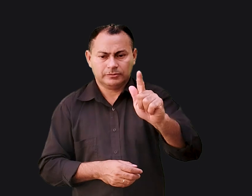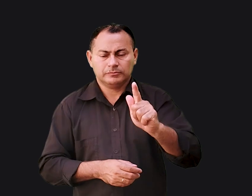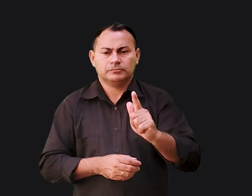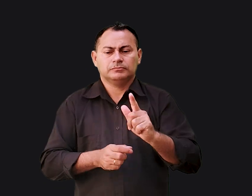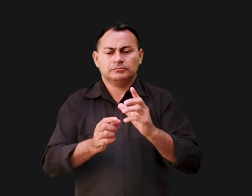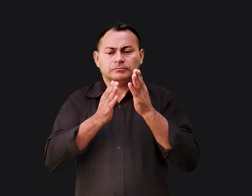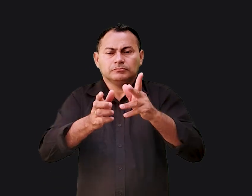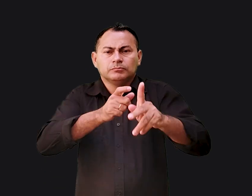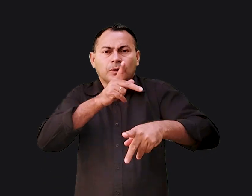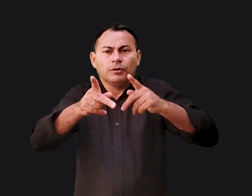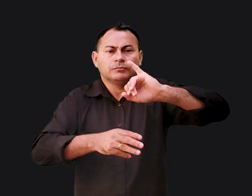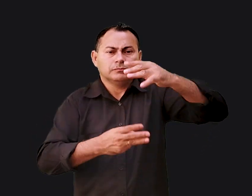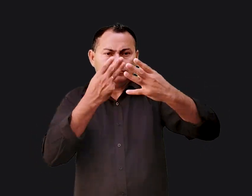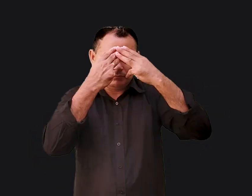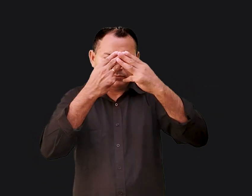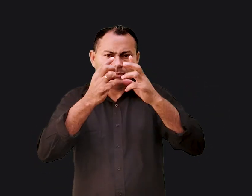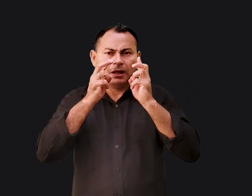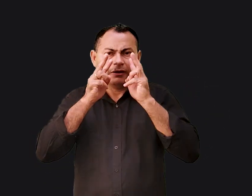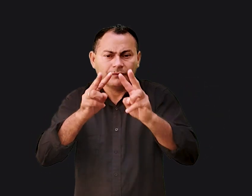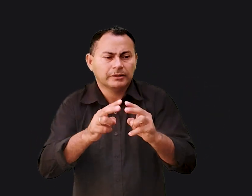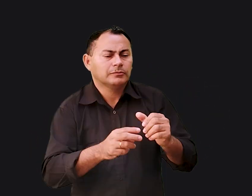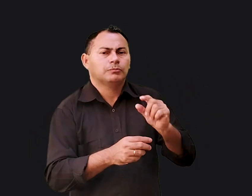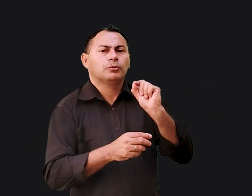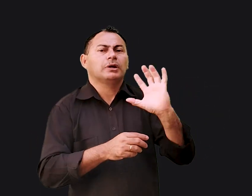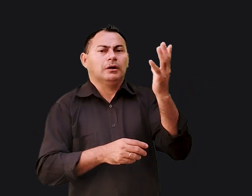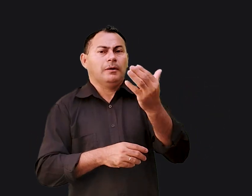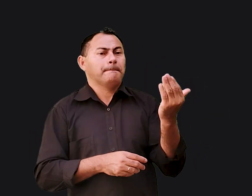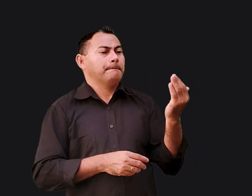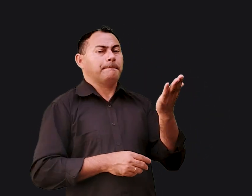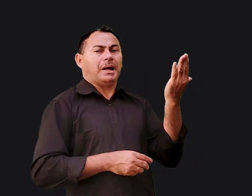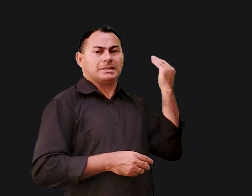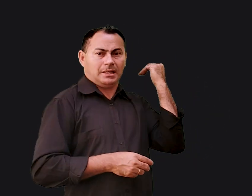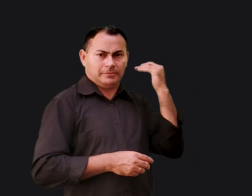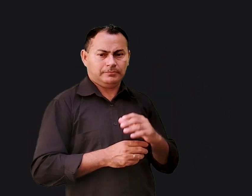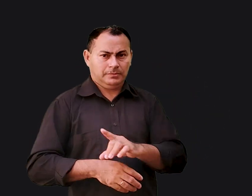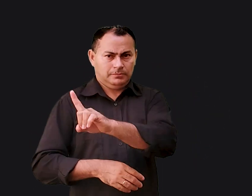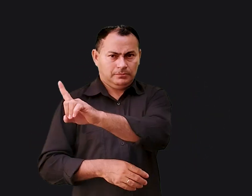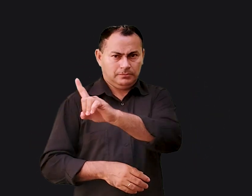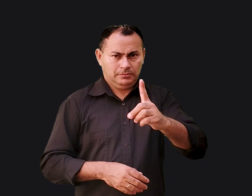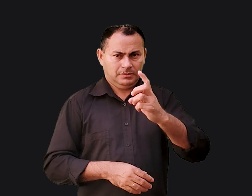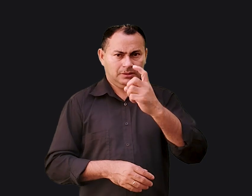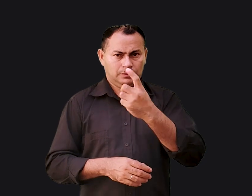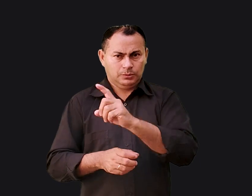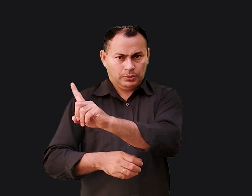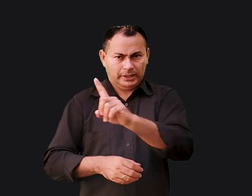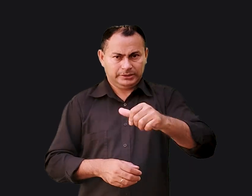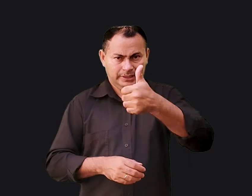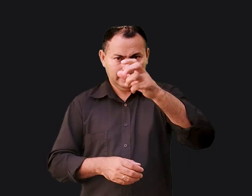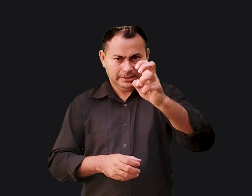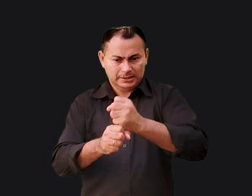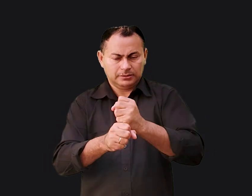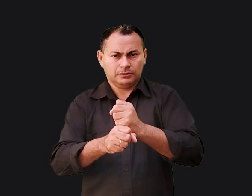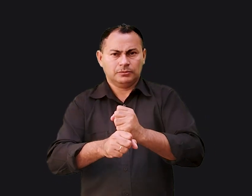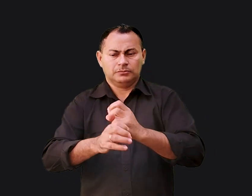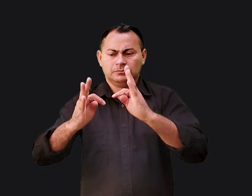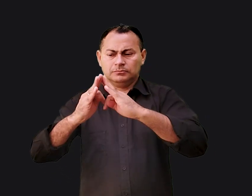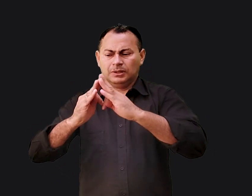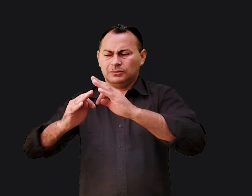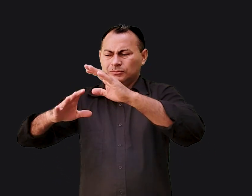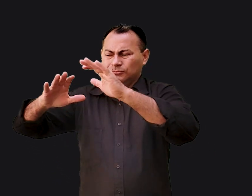do povo de Judá que estavam olhando para trás. Durante 15 anos o templo foi apenas um monte de entulho,